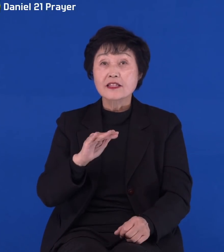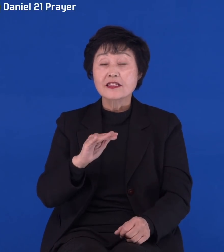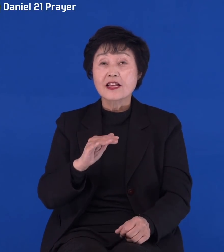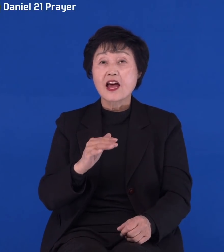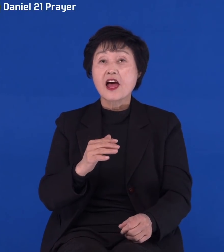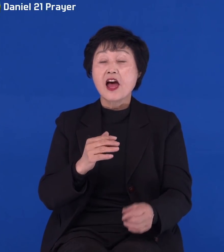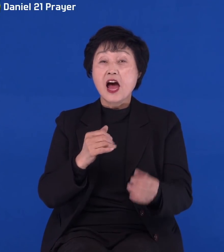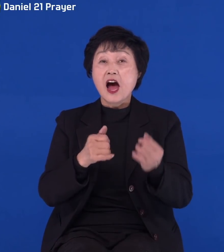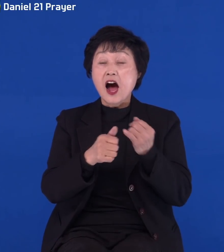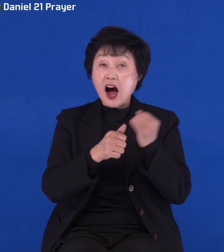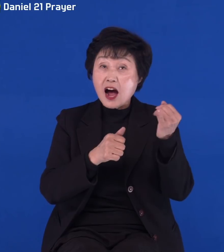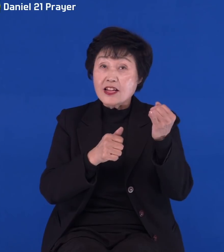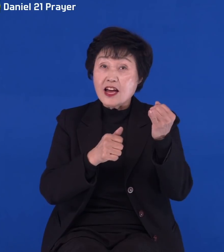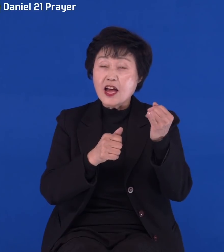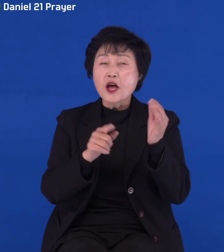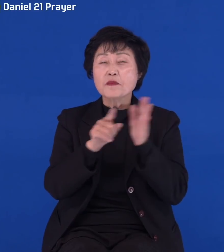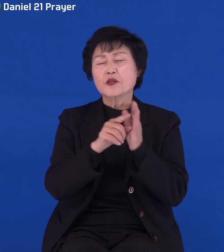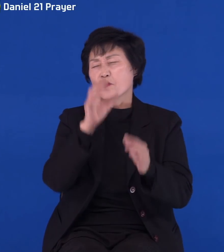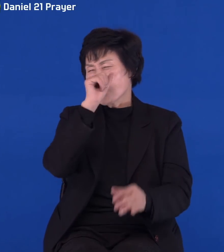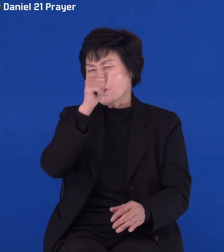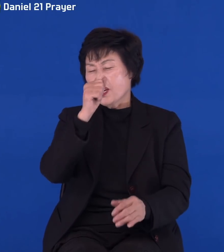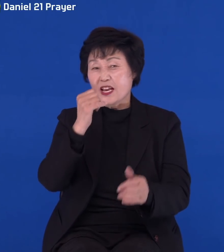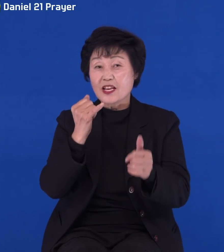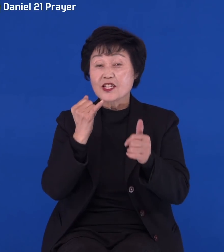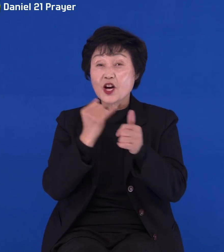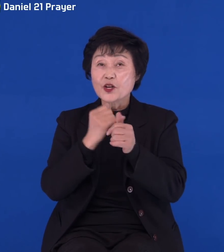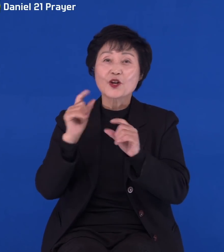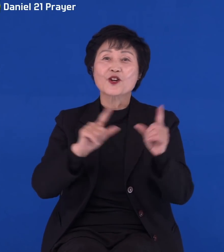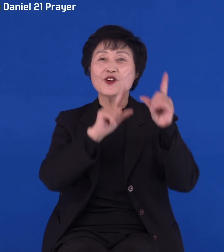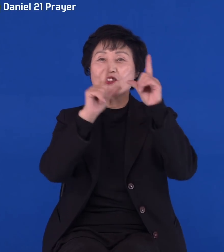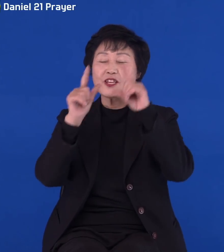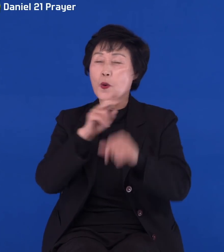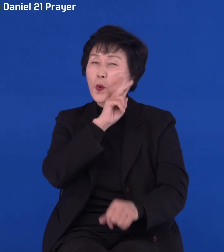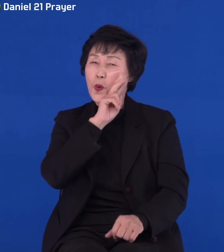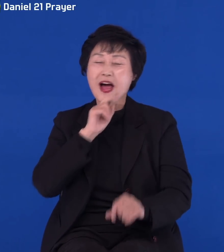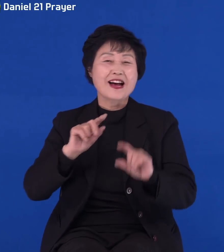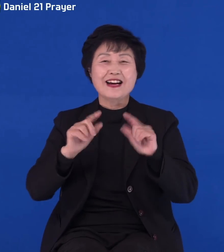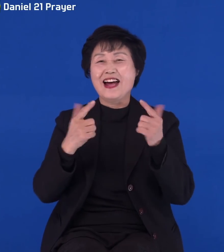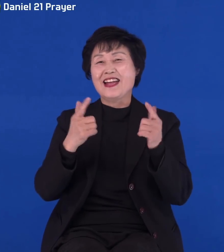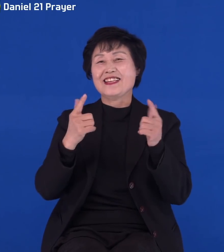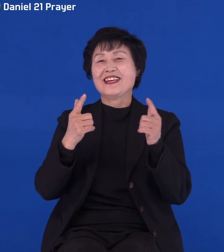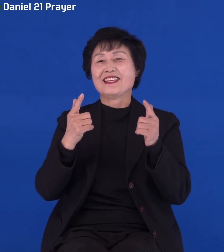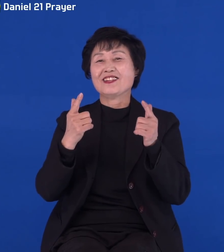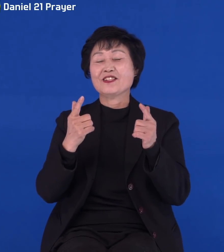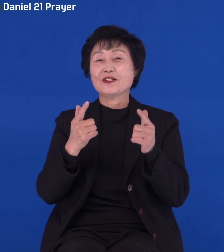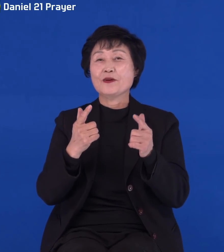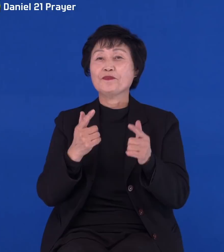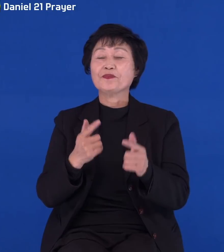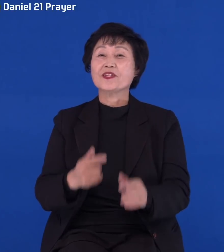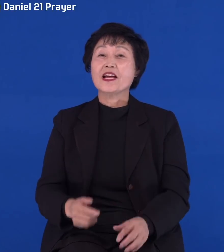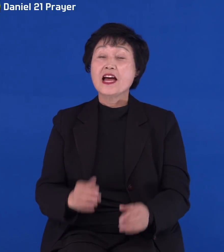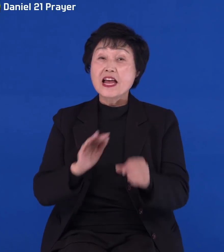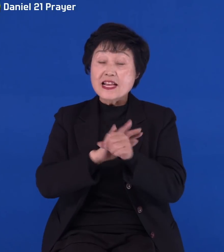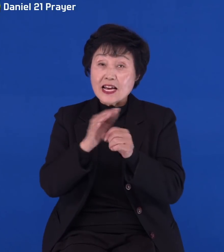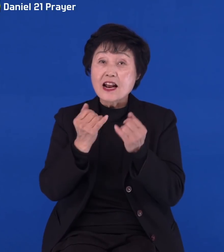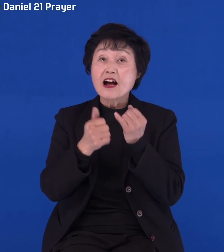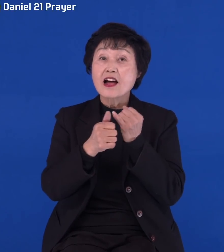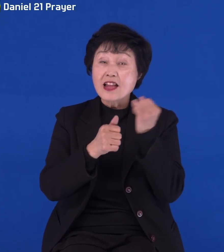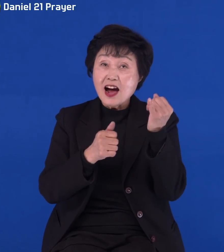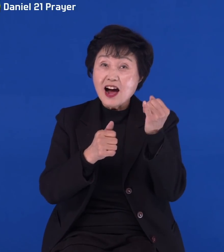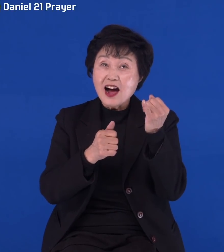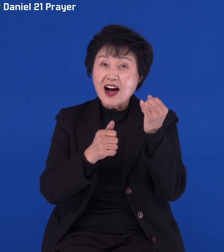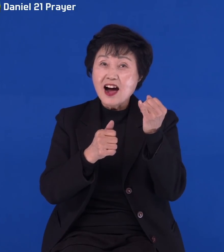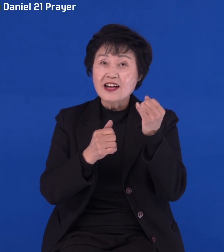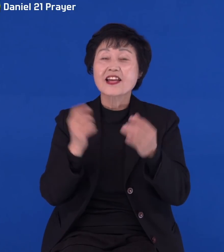건 아닙니다. 관계는 또 다른 문제거든요. 이것은 팩트니까 또 알아주시기 바랍니다. 어쨌든 저희 사랑하는 아내의 성기문을 해서 저희가